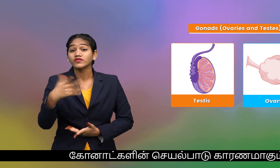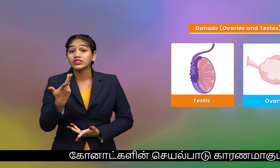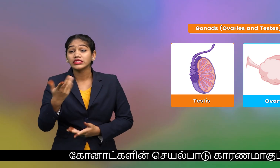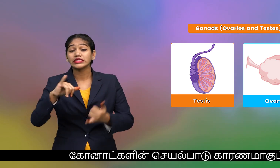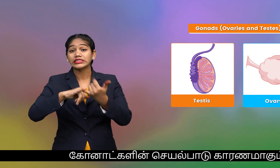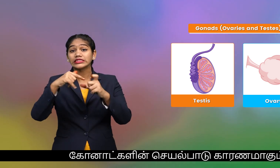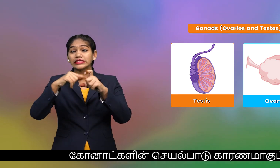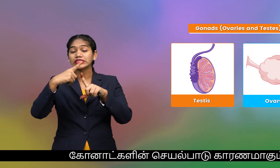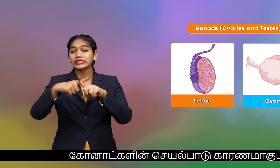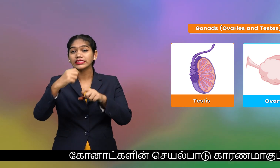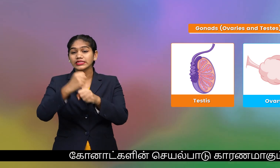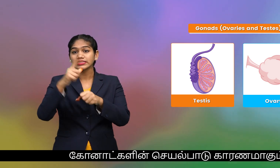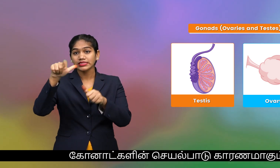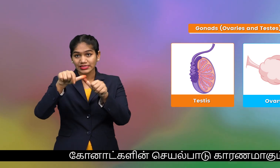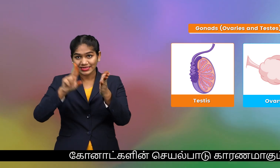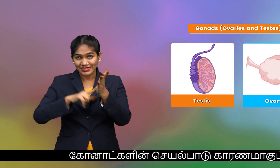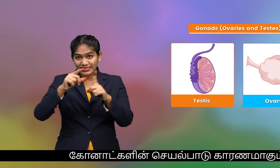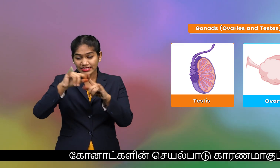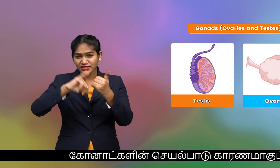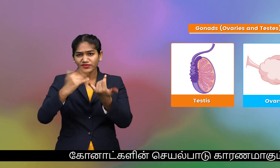கோனாட்களின் செயல்பாடு காரணமாகும்.